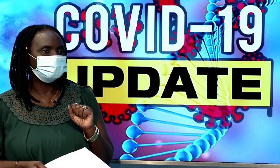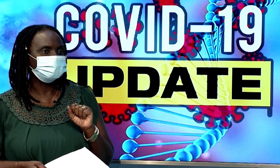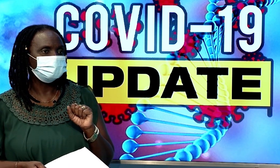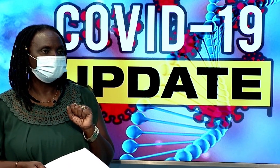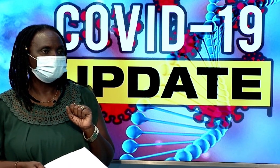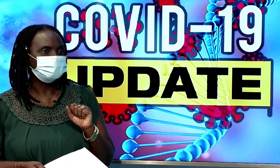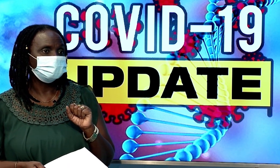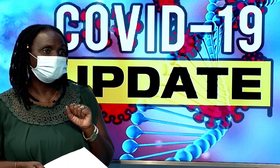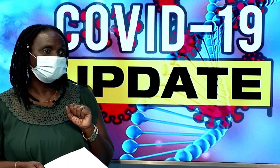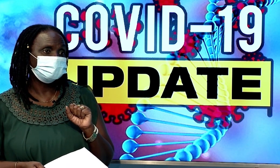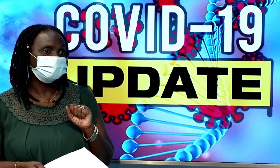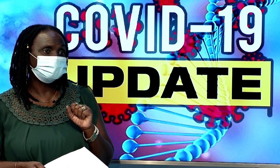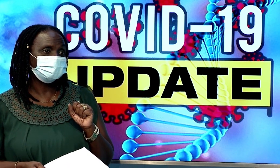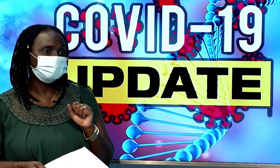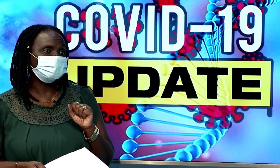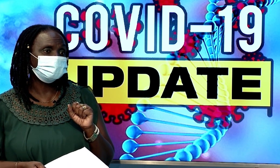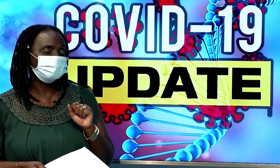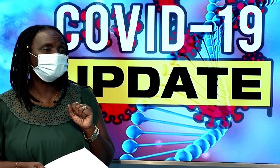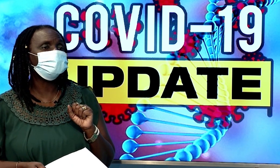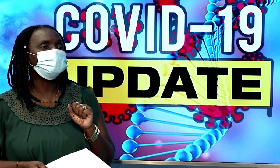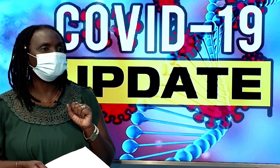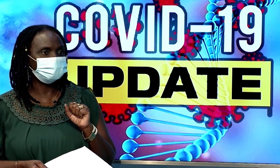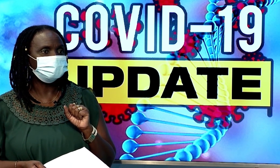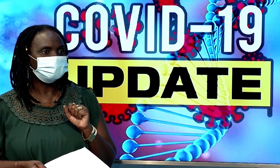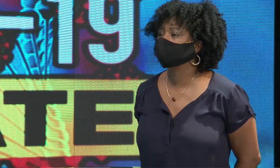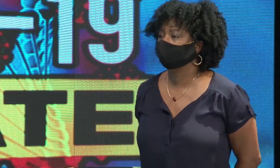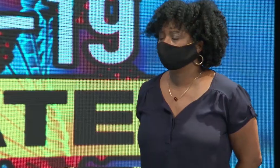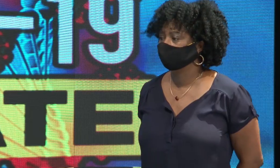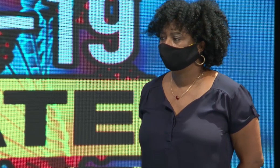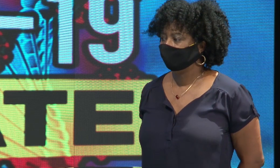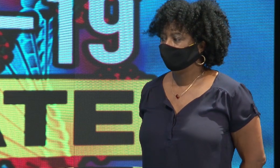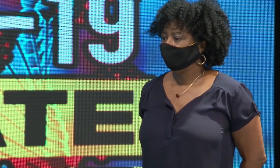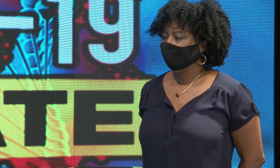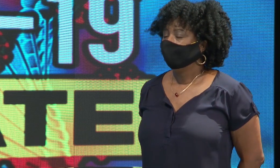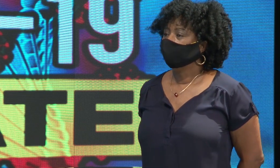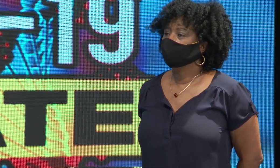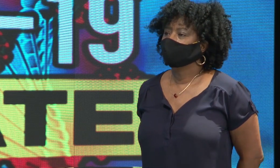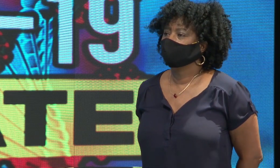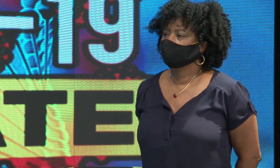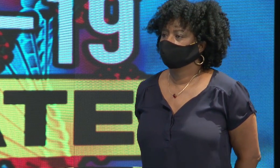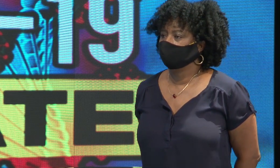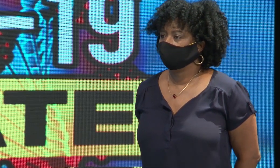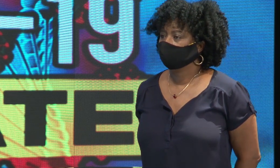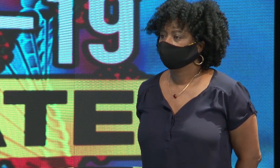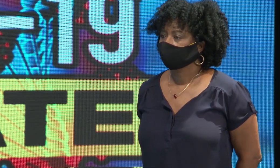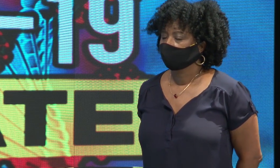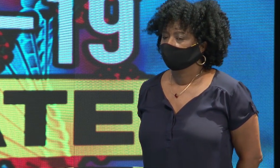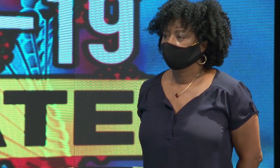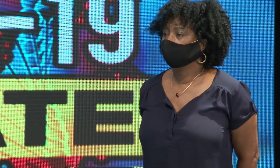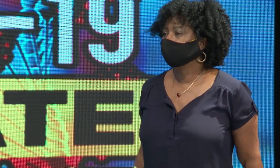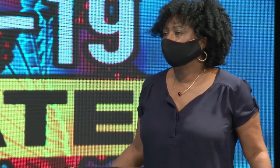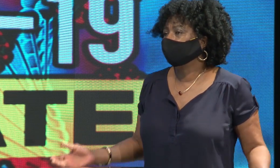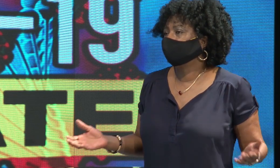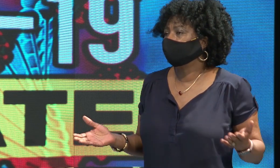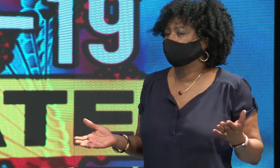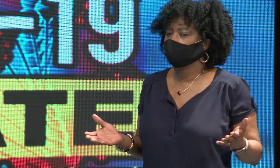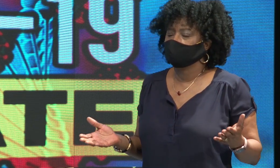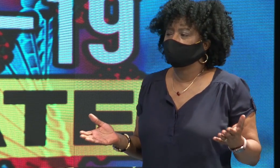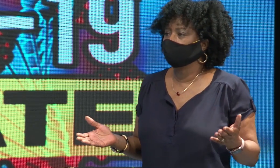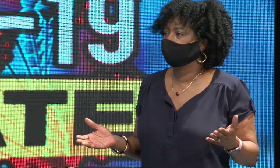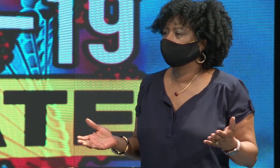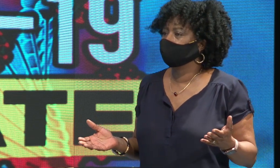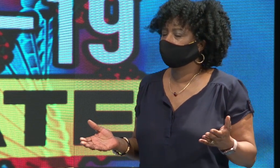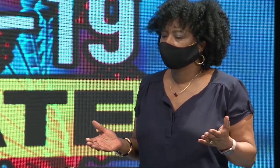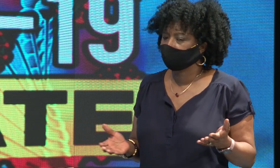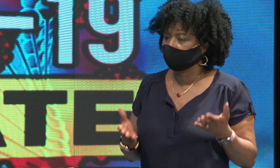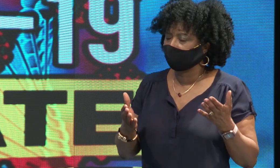aan? Dat durf ik niet te zeggen. Mm. En dat kan ik ook niet zeggen, ja, omdat ik geen arts ben. En omdat ik weet alleen van de artsen